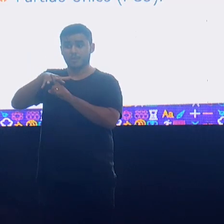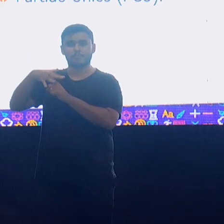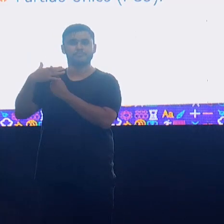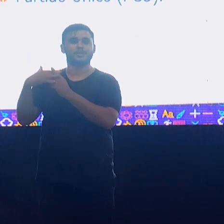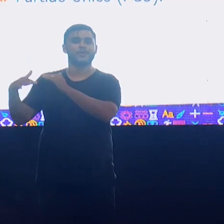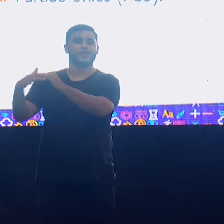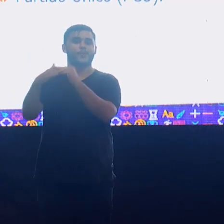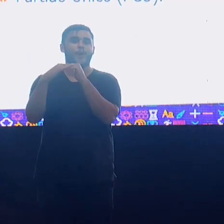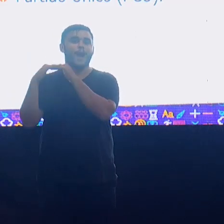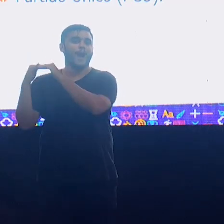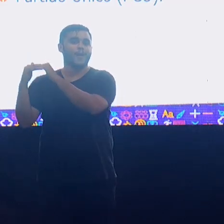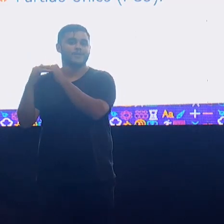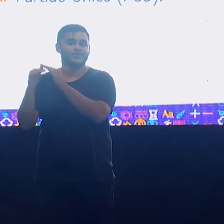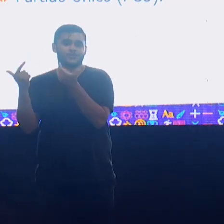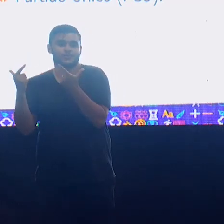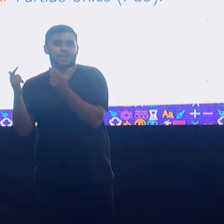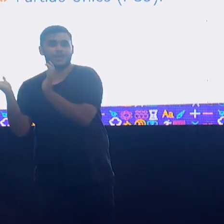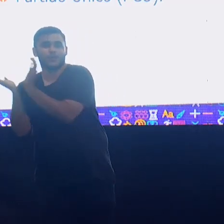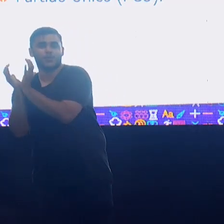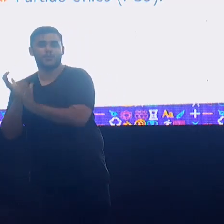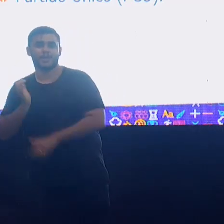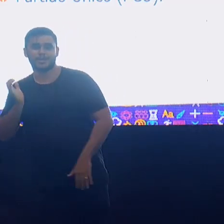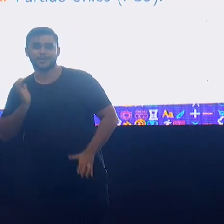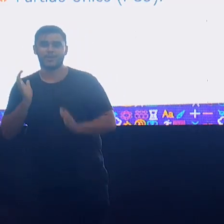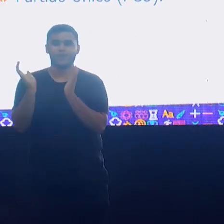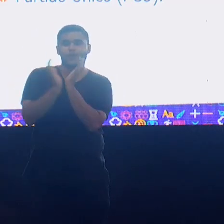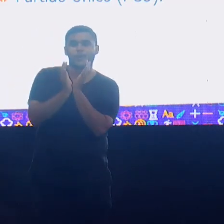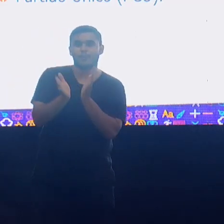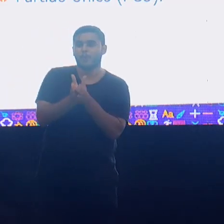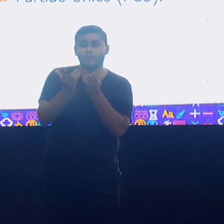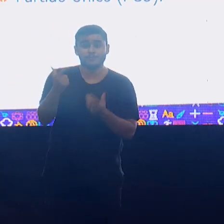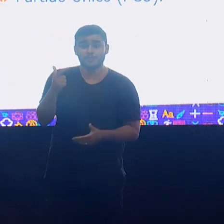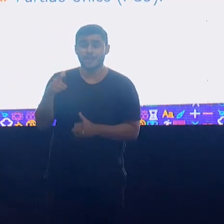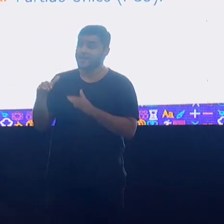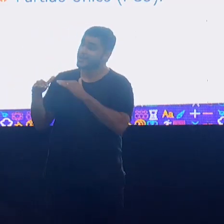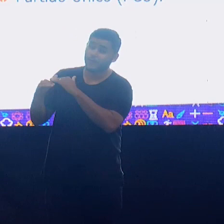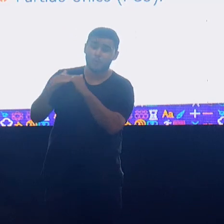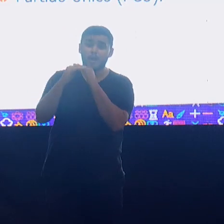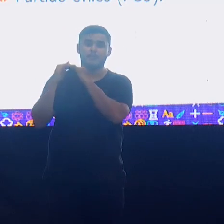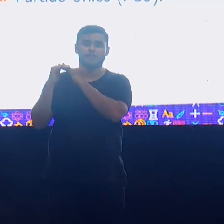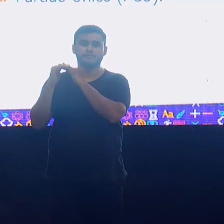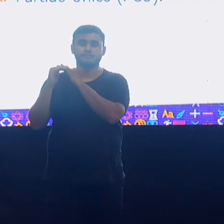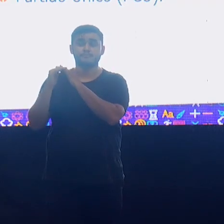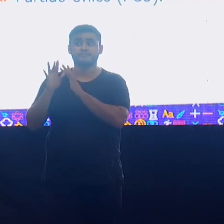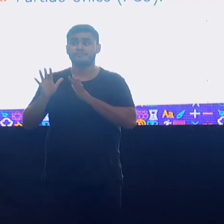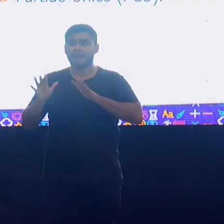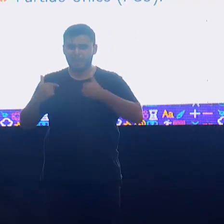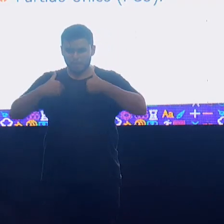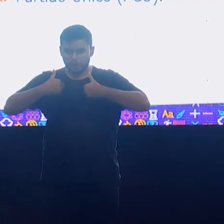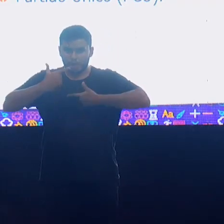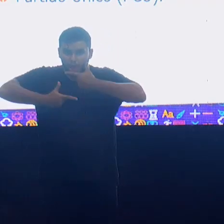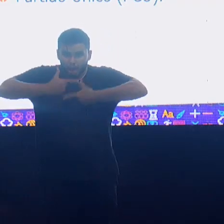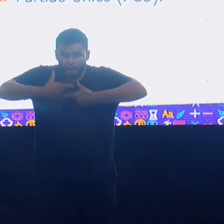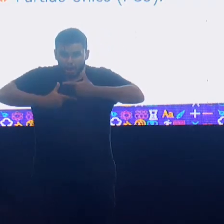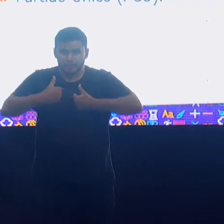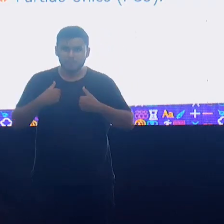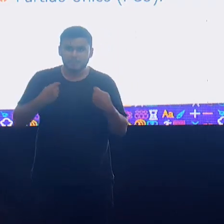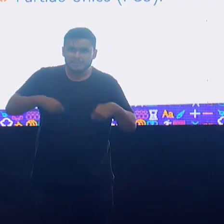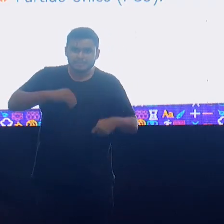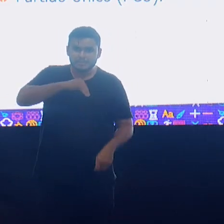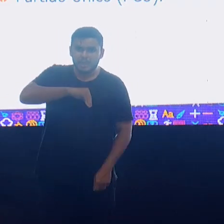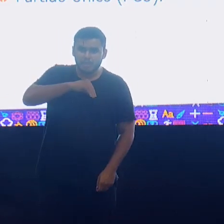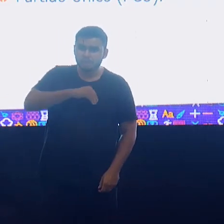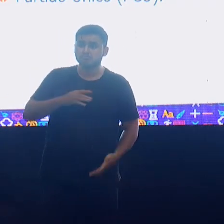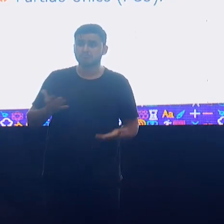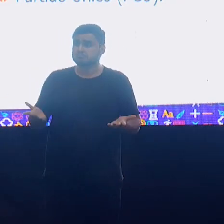tudo, você não precisa correr atrás de dinheiro. No capitalismo,